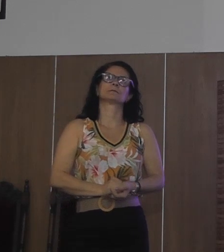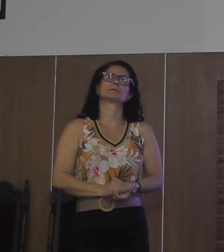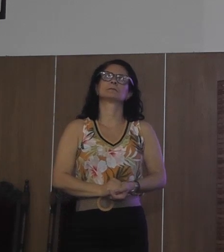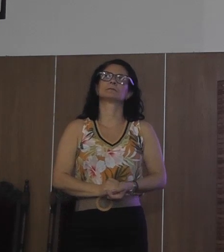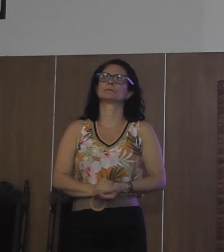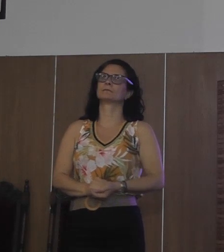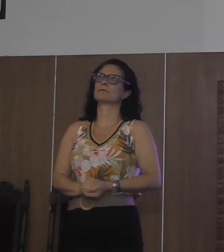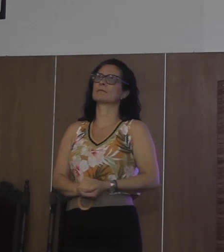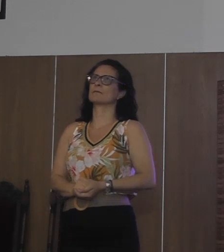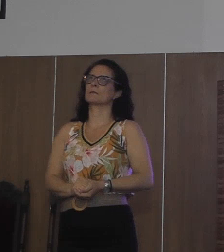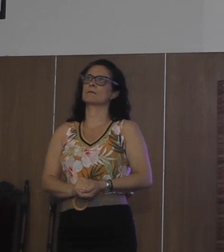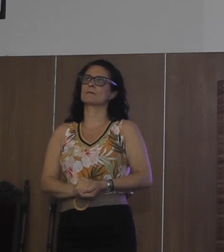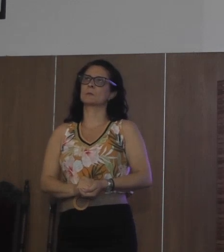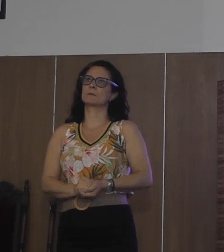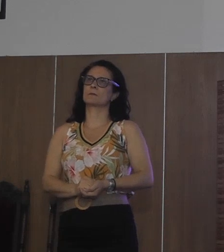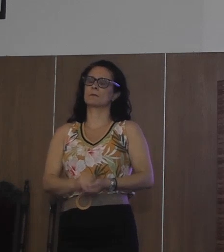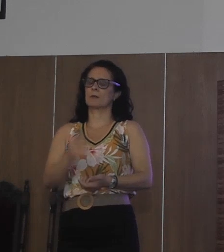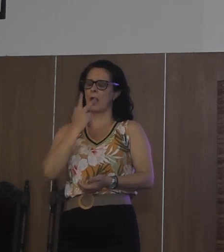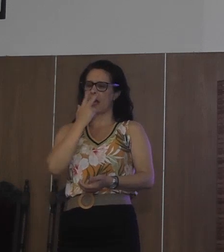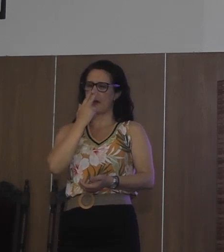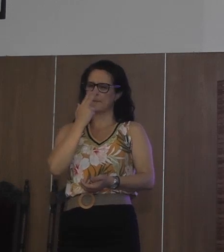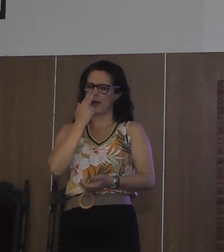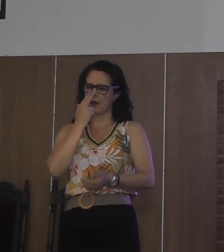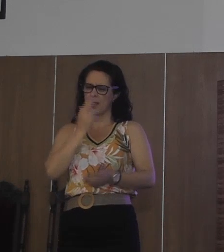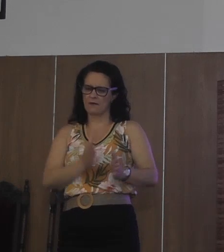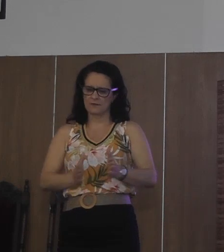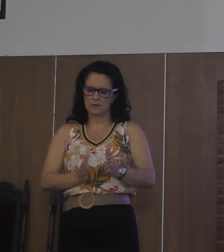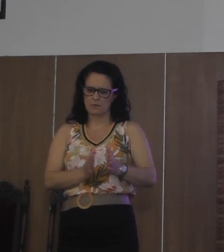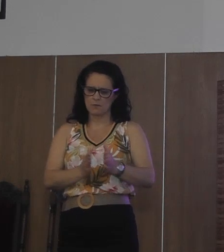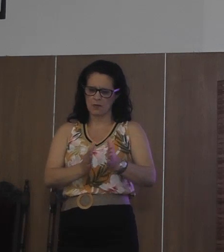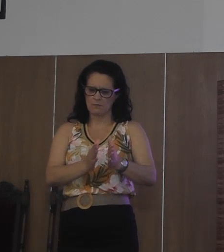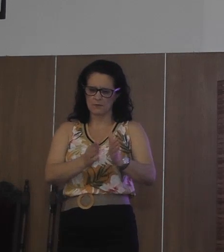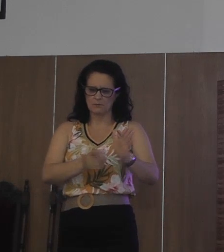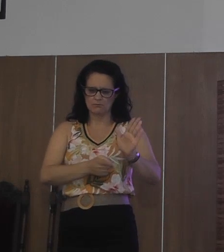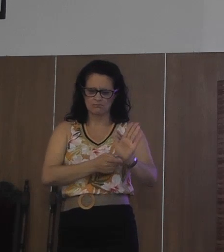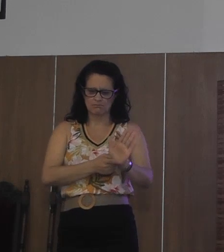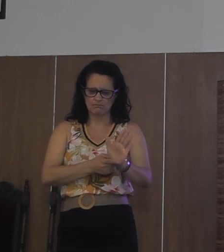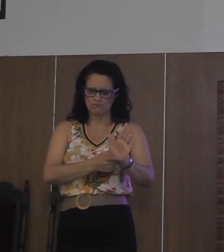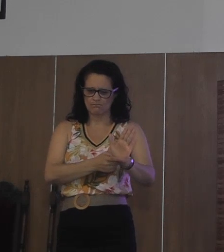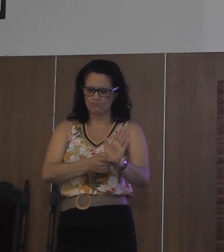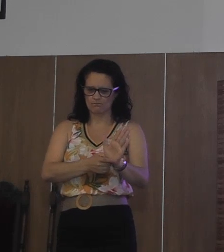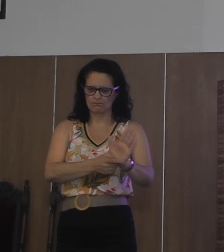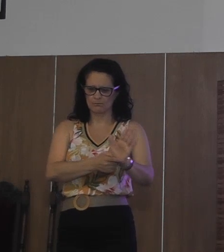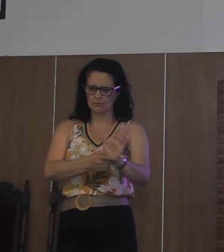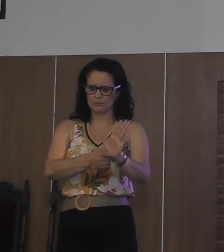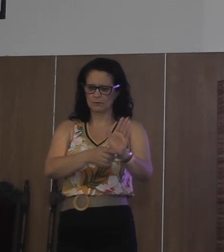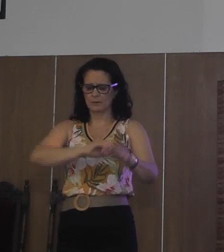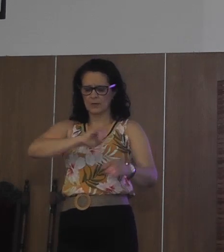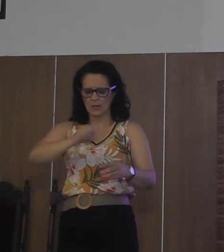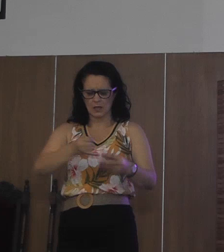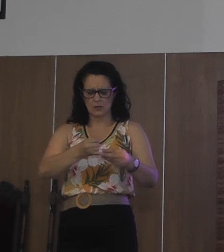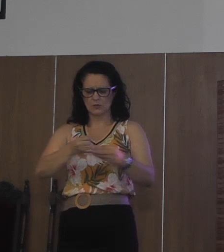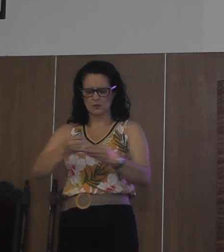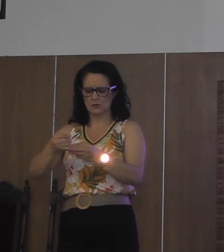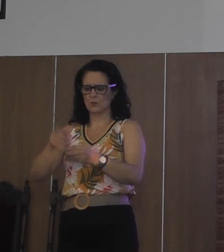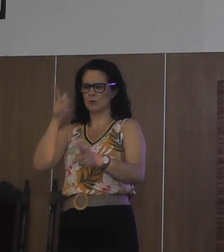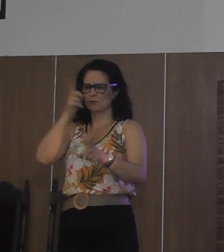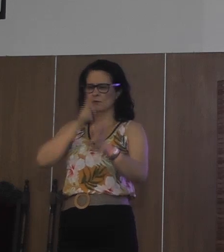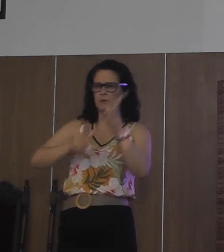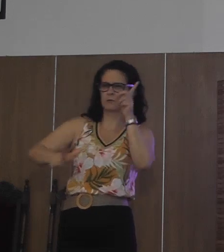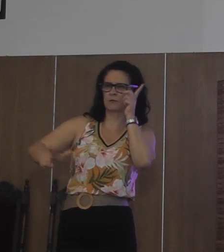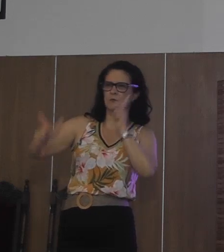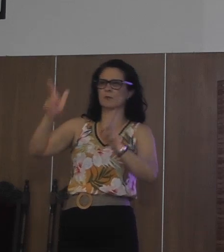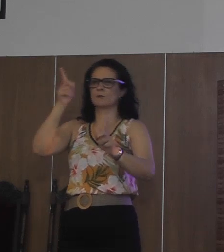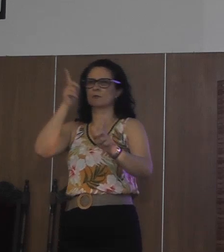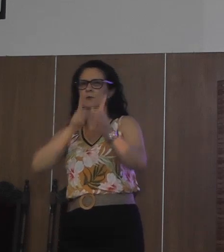É ela quem guia. Josué só obteve vitória em todos os momentos de sua